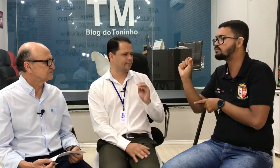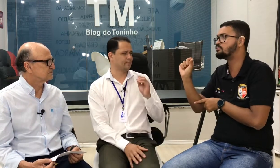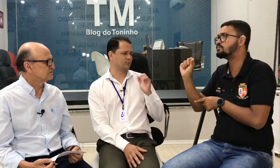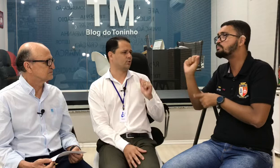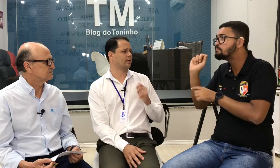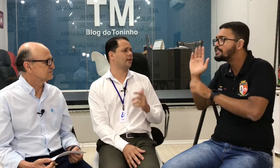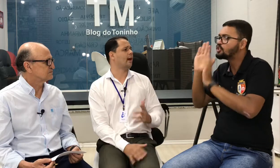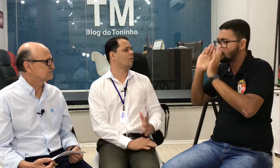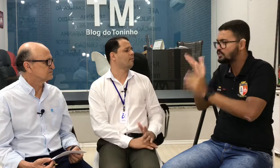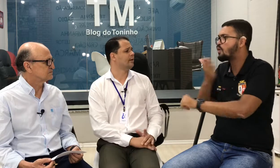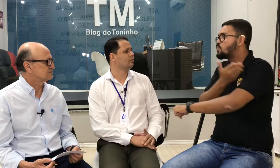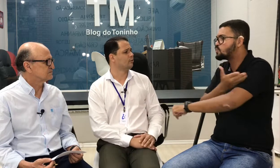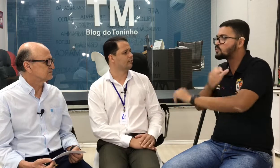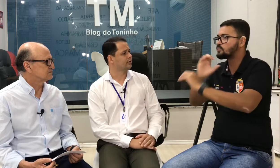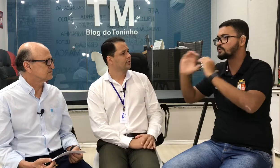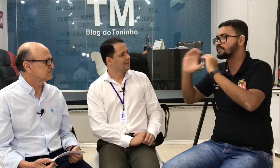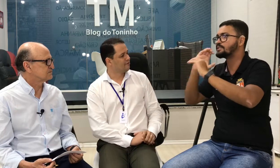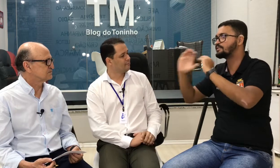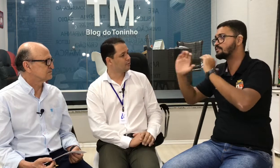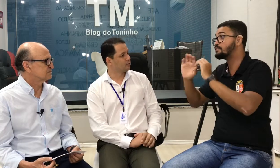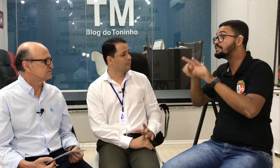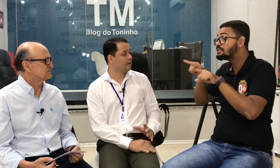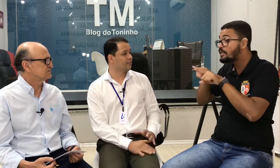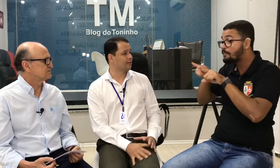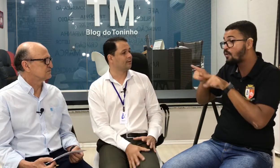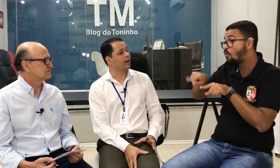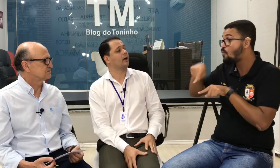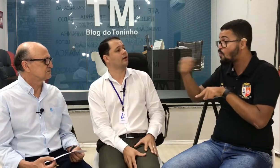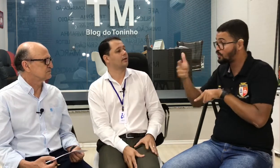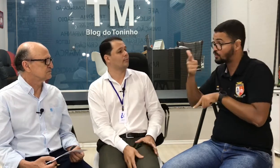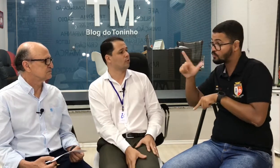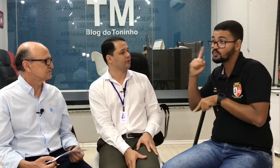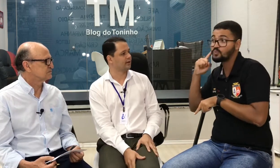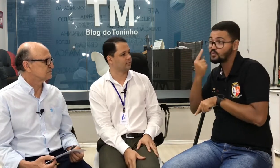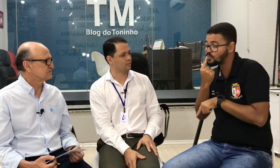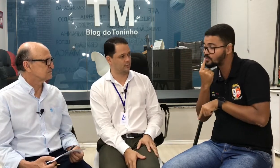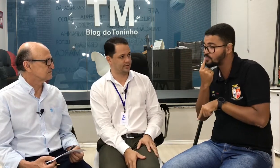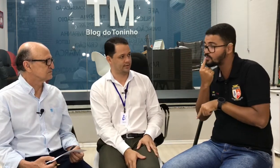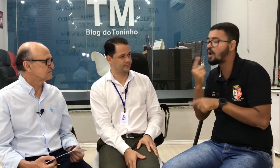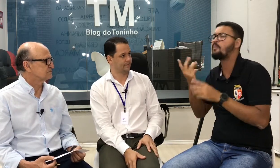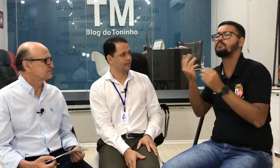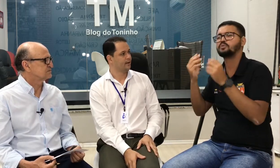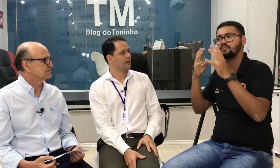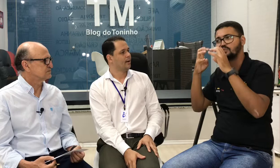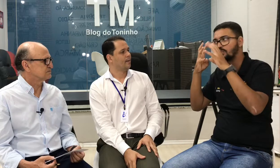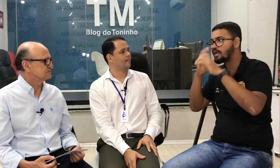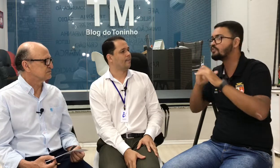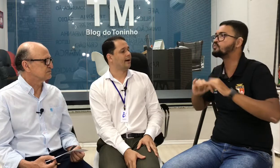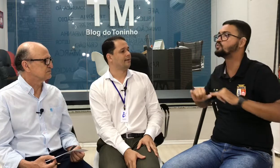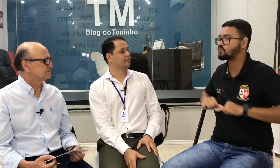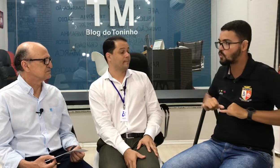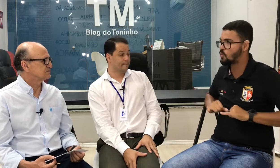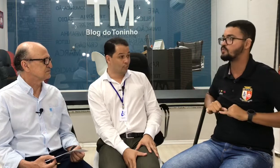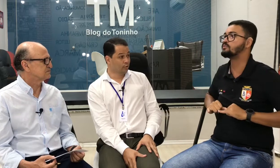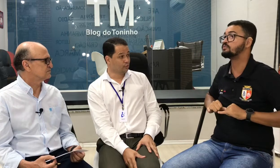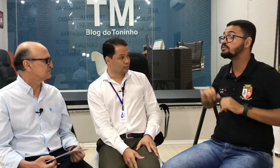exemplo, soletrar alguma letra ou outra. E eu fui me acostumando a tentar criar uma comunicação com ela. Mas muitos